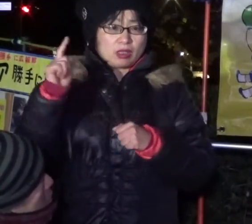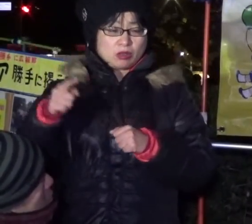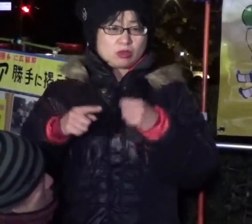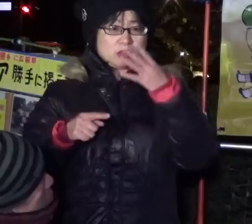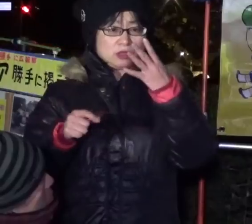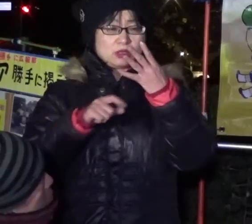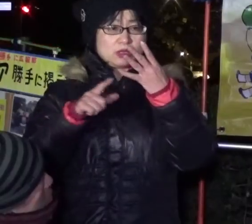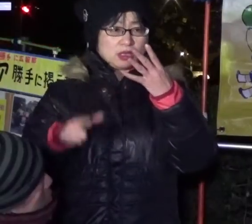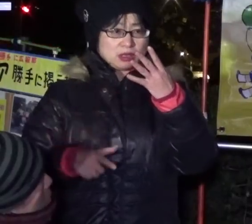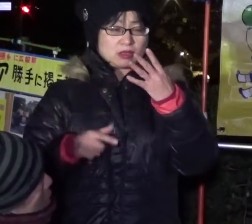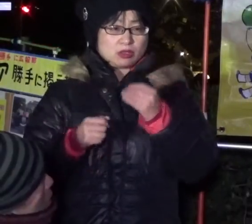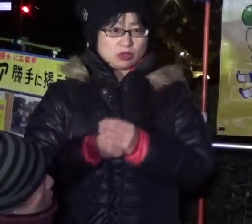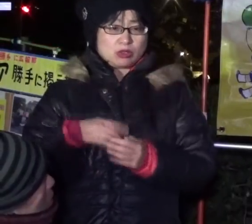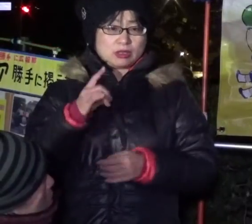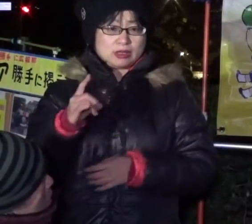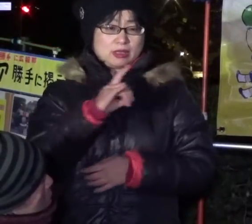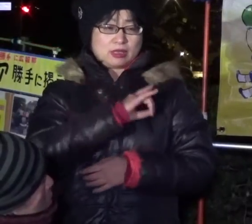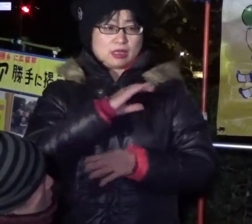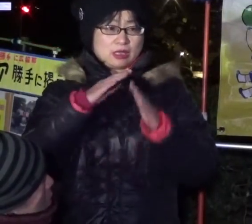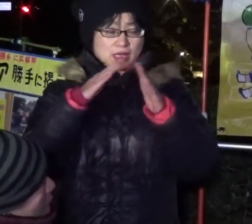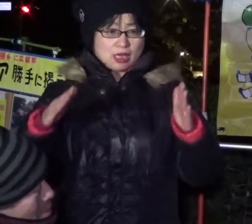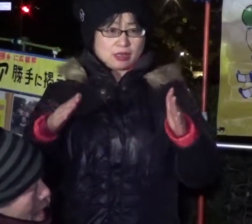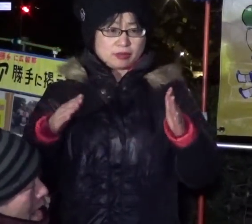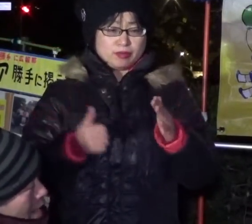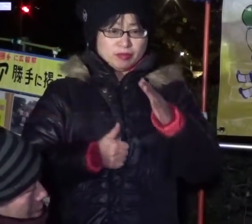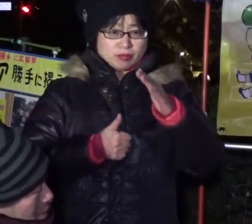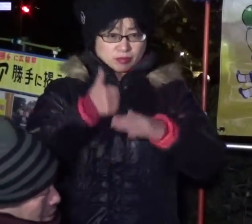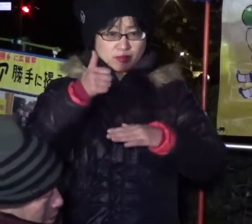員選挙に挑戦して、